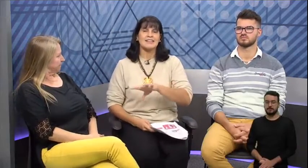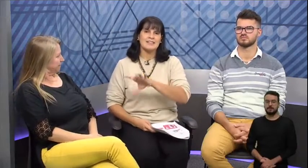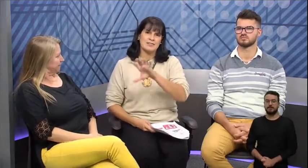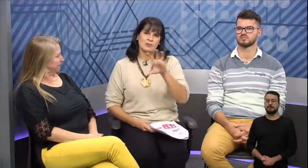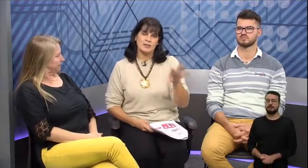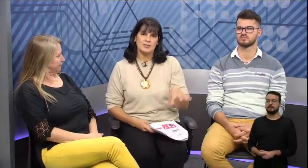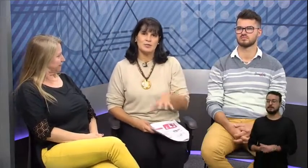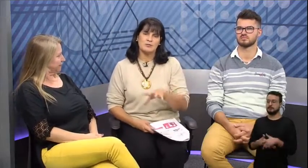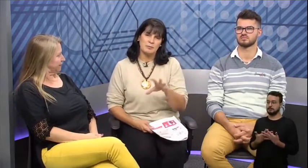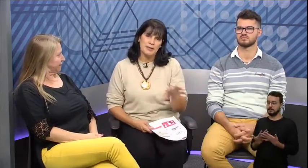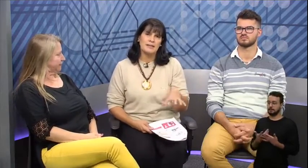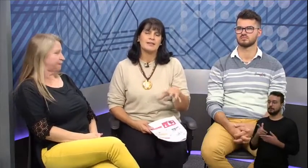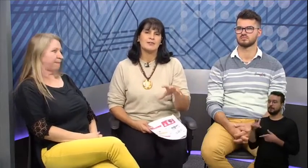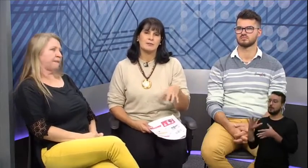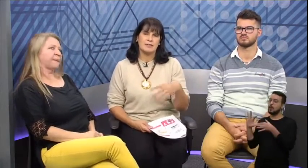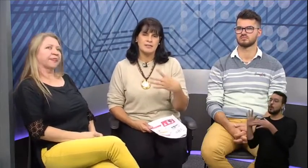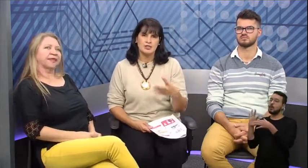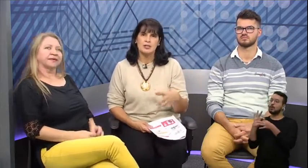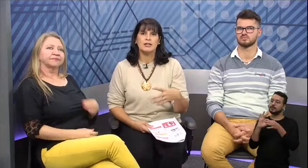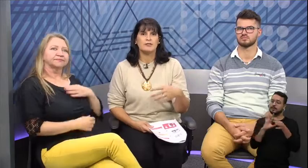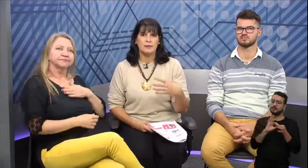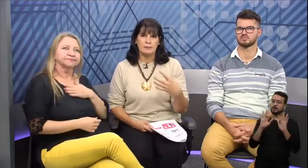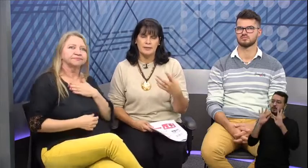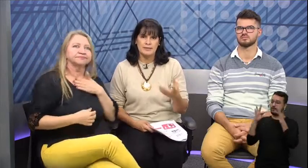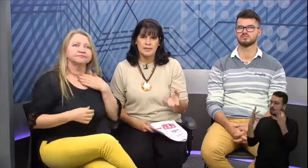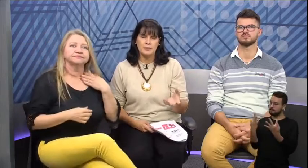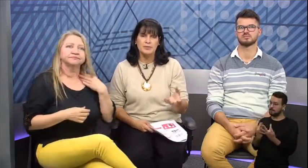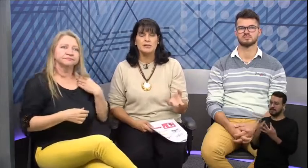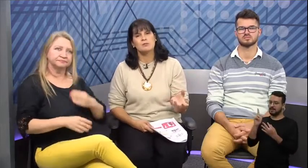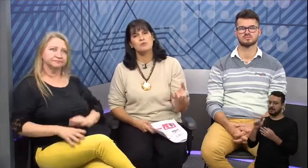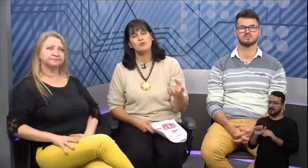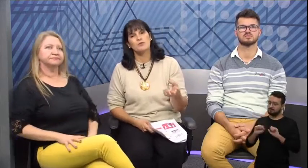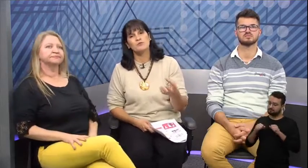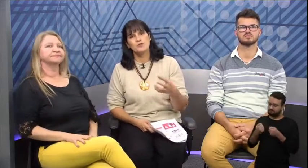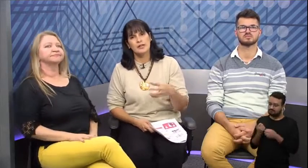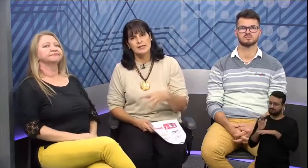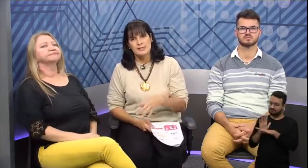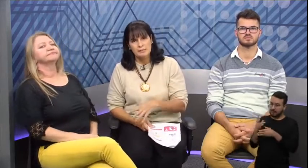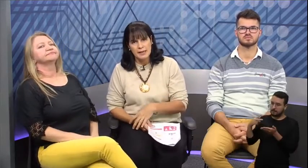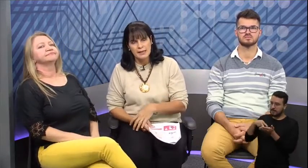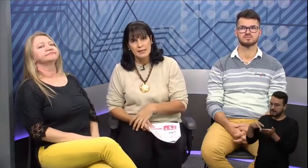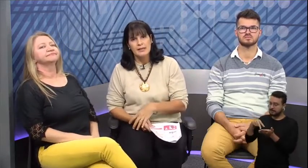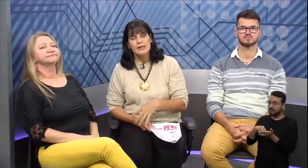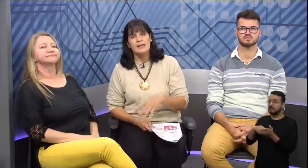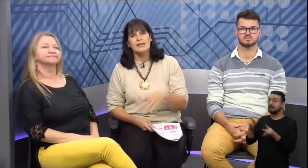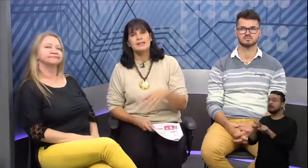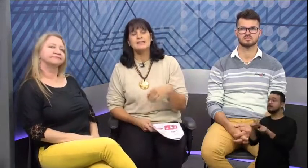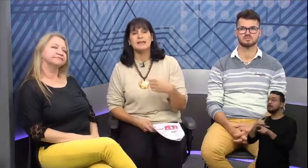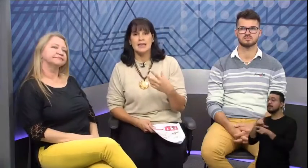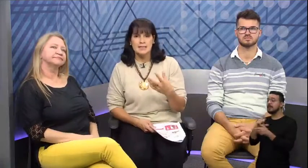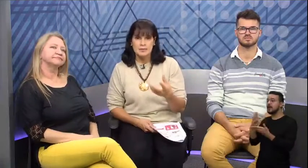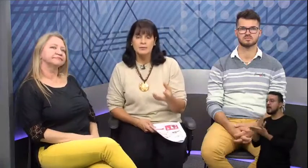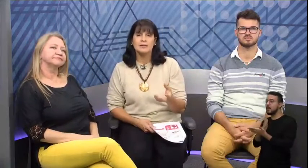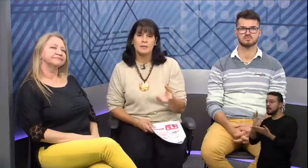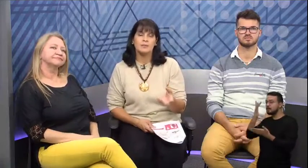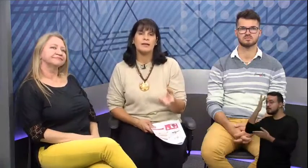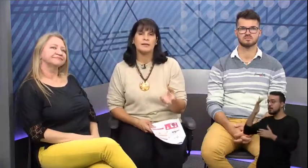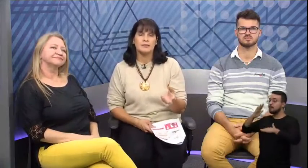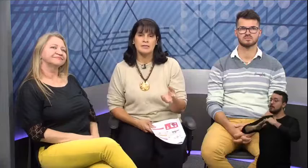Nesse contexto de família, que a família se dedica, que a família participa, nós temos alguns profissionais também que se interessam, né, pela língua de